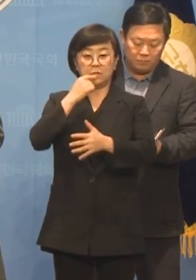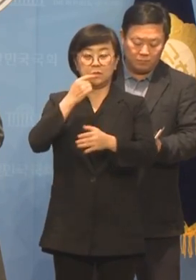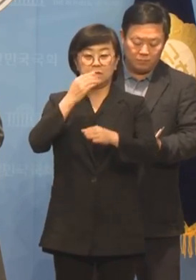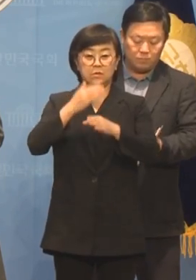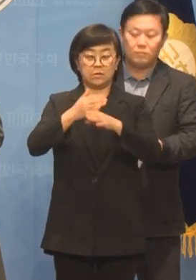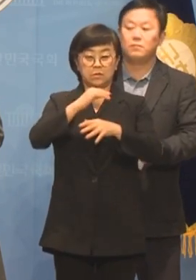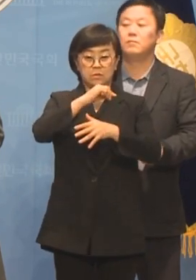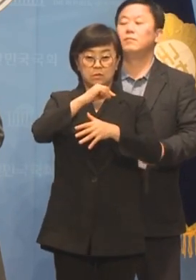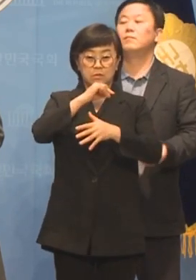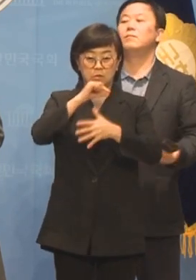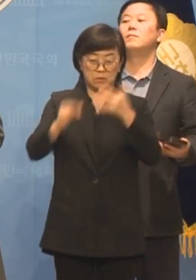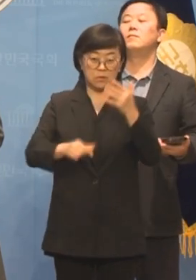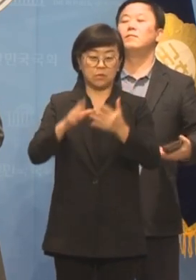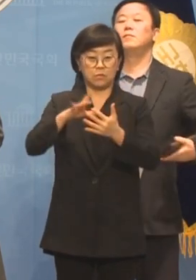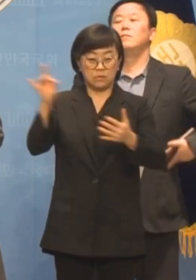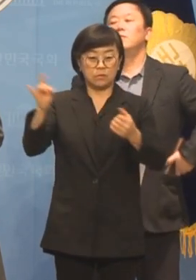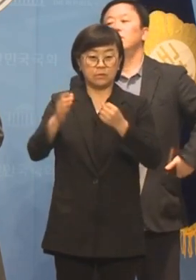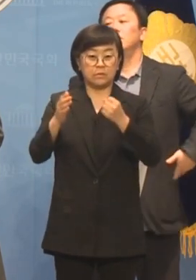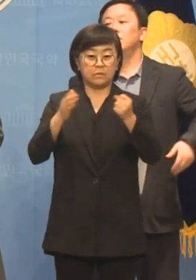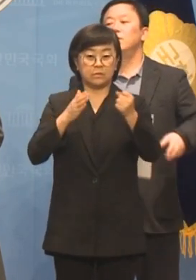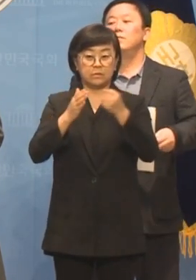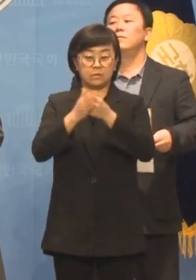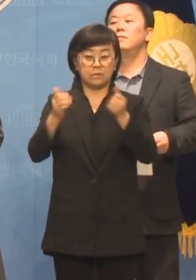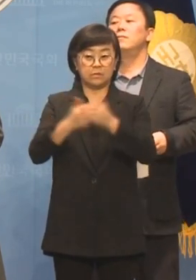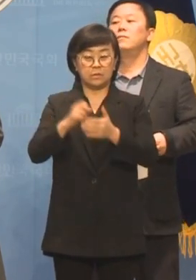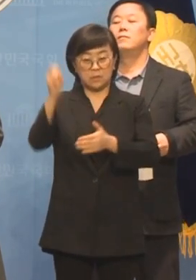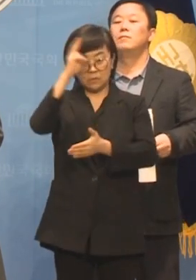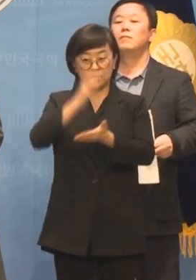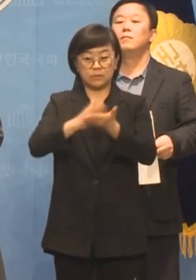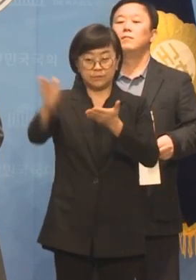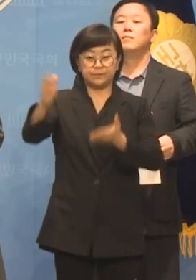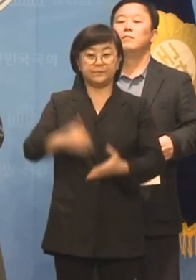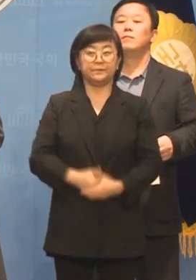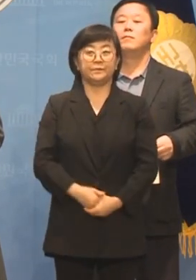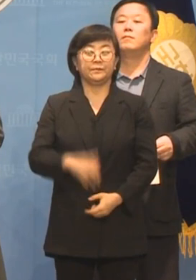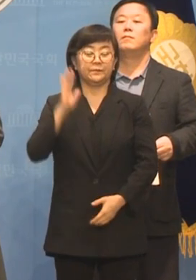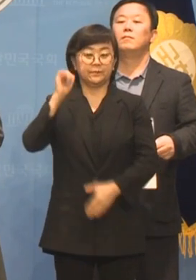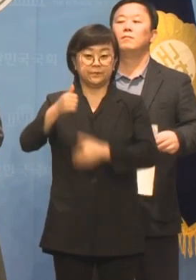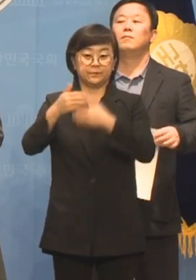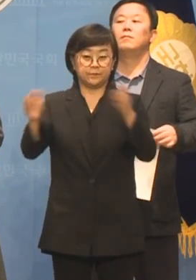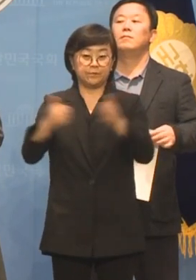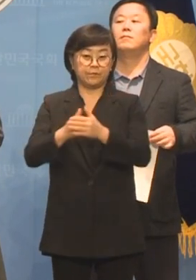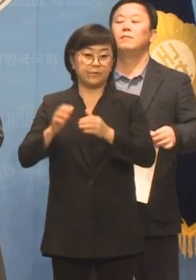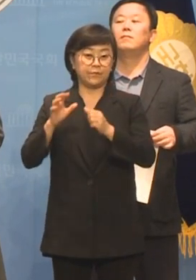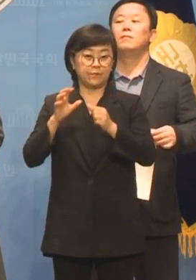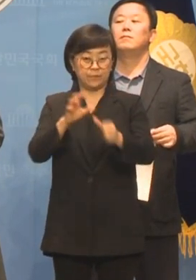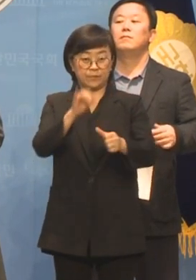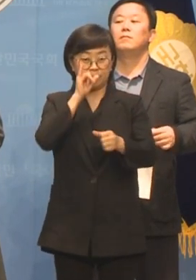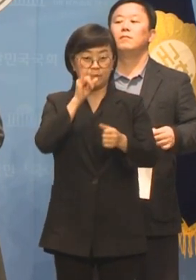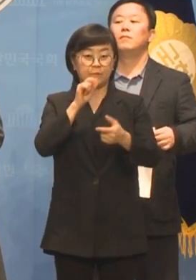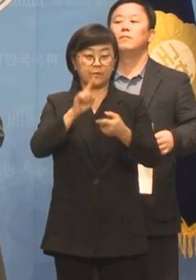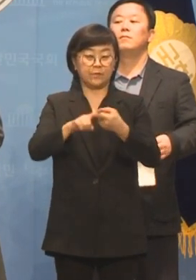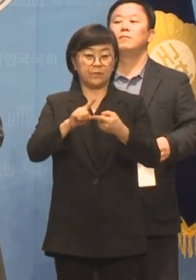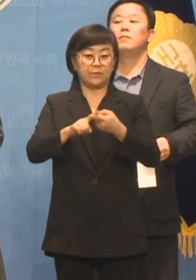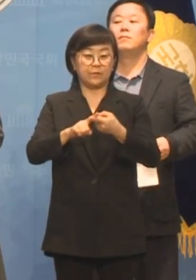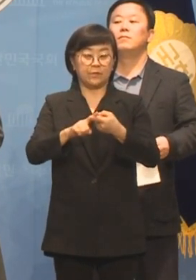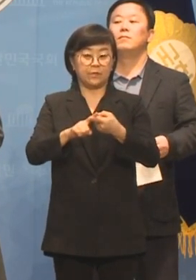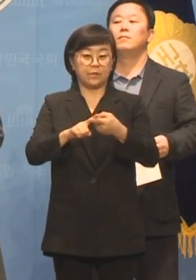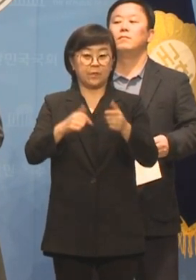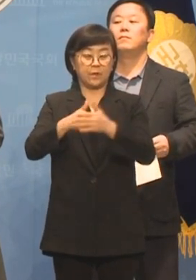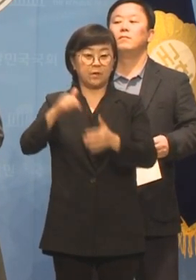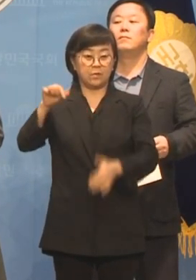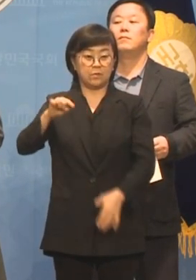뽑힌 대표 어떠한 이유로 갑자기 쫓겨났죠. 그게 대통령실에 압력이 있었다라는 권성동